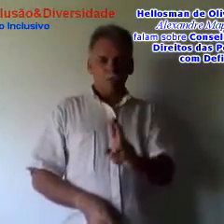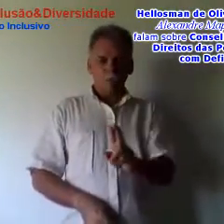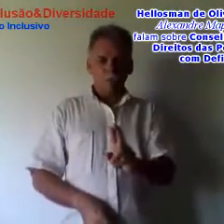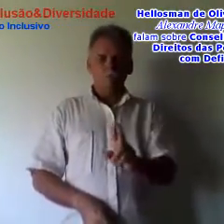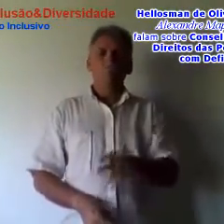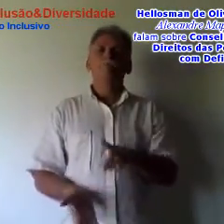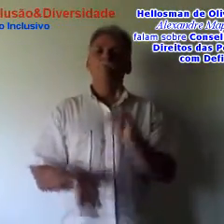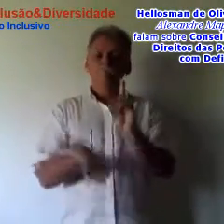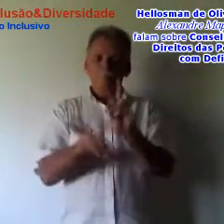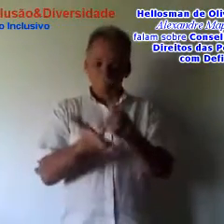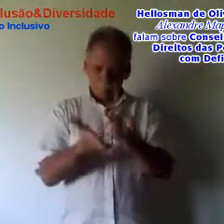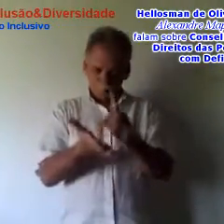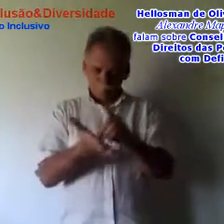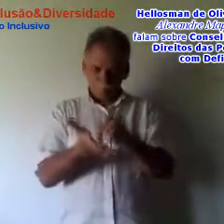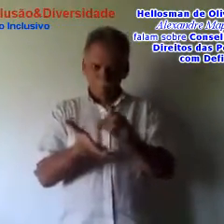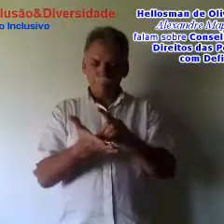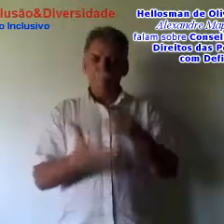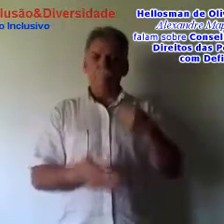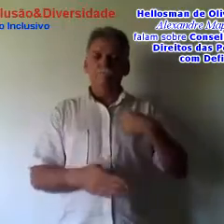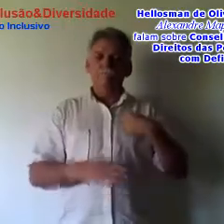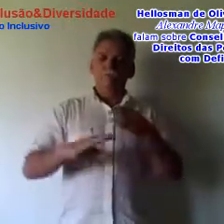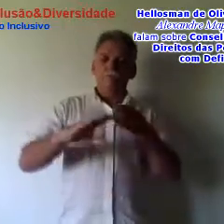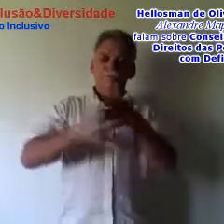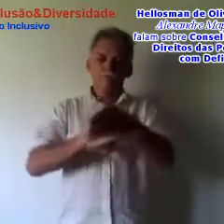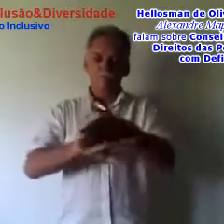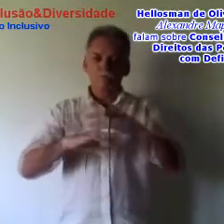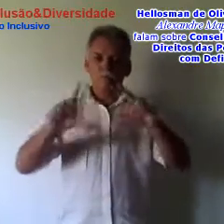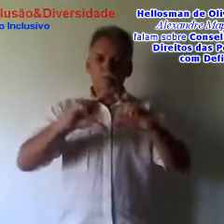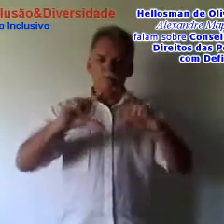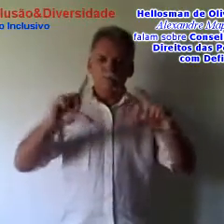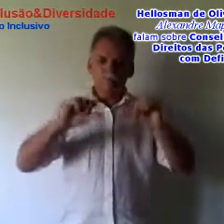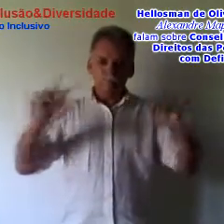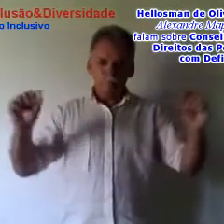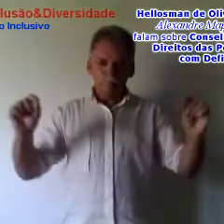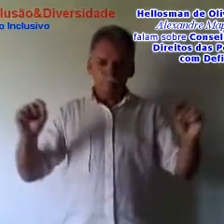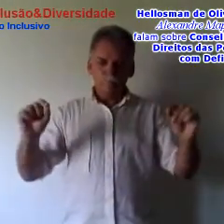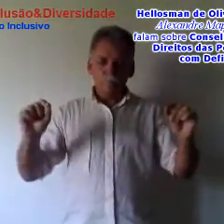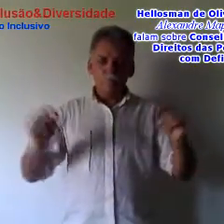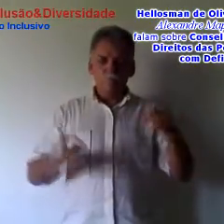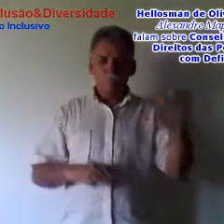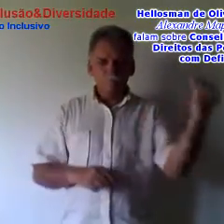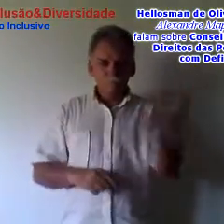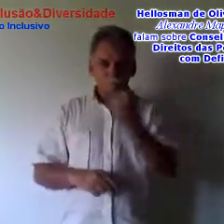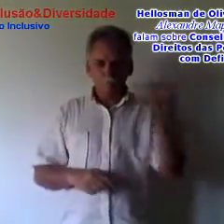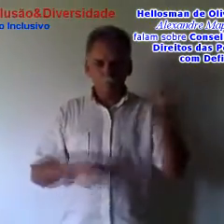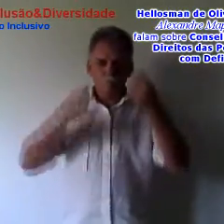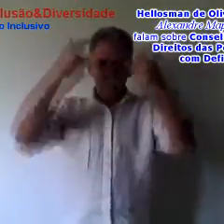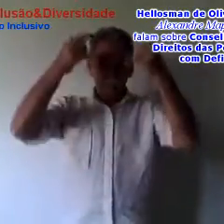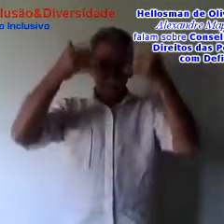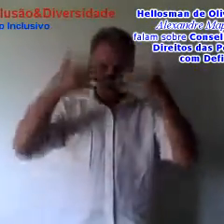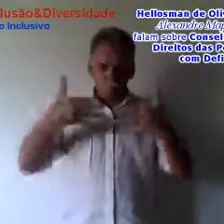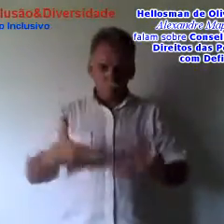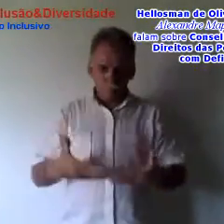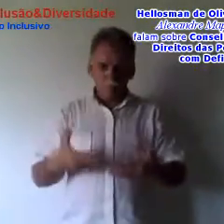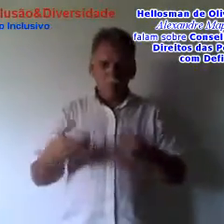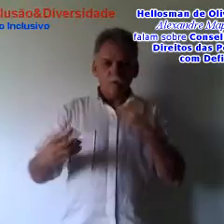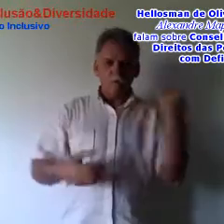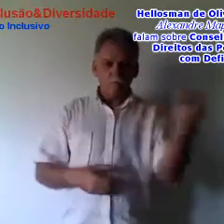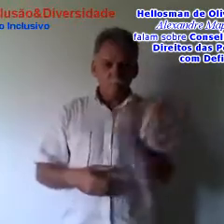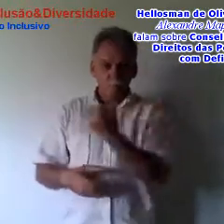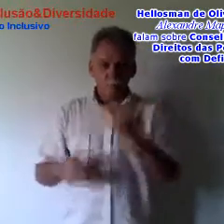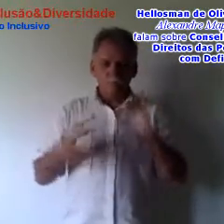né? A gente estava lá em Brasília e foi um momento. Isso é importante a gente falar, né? A importância